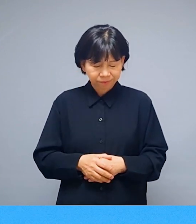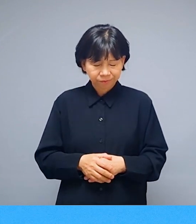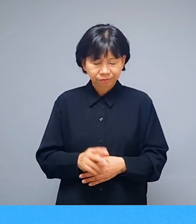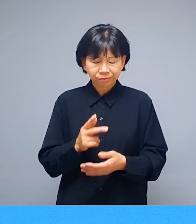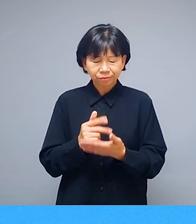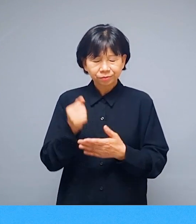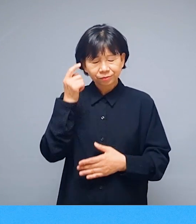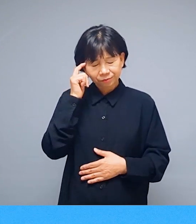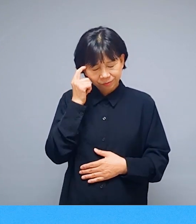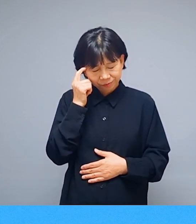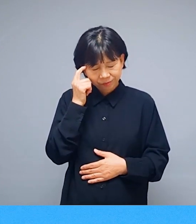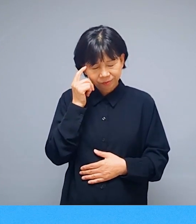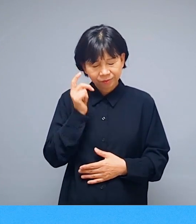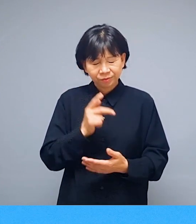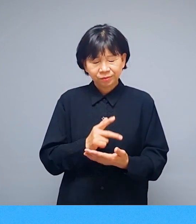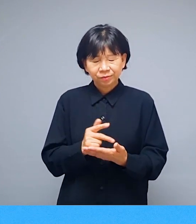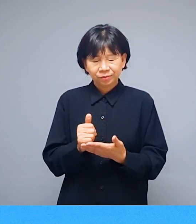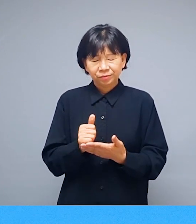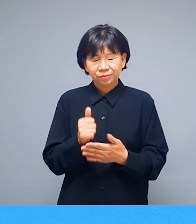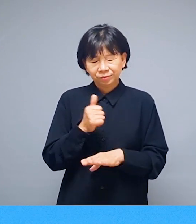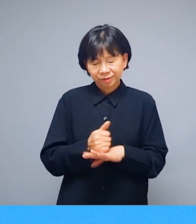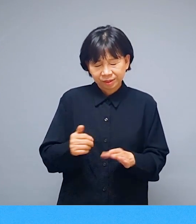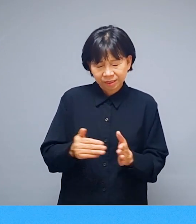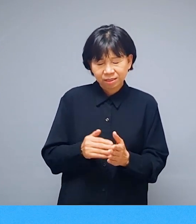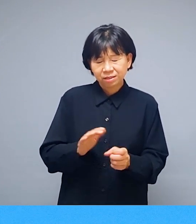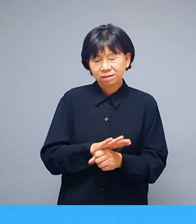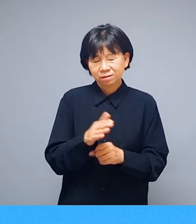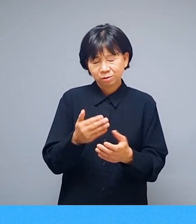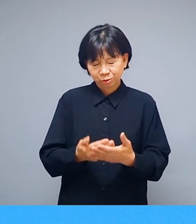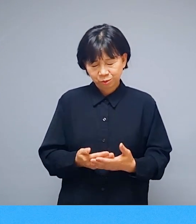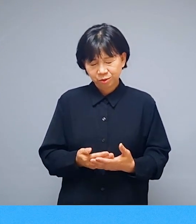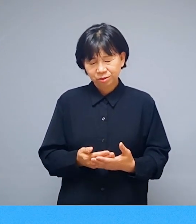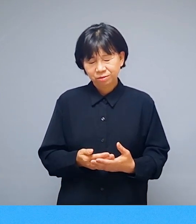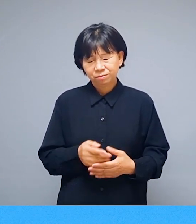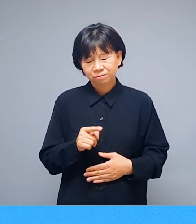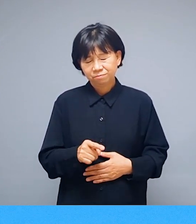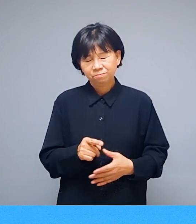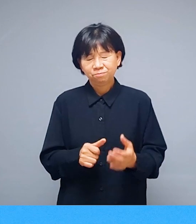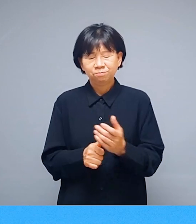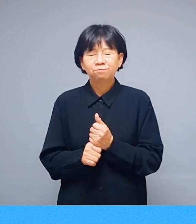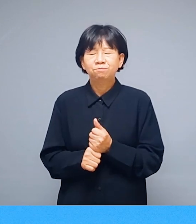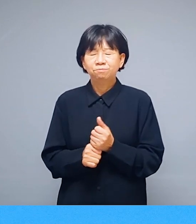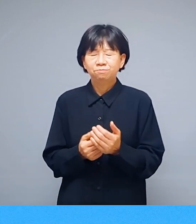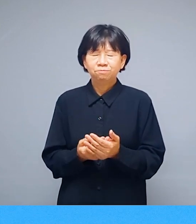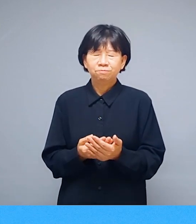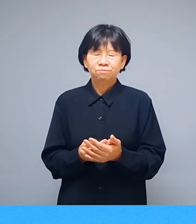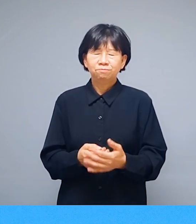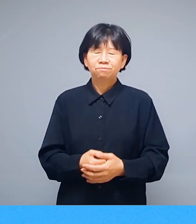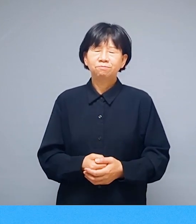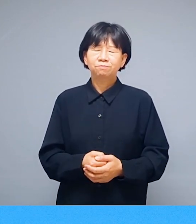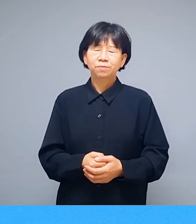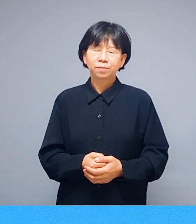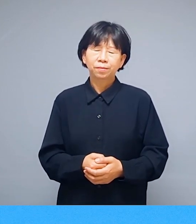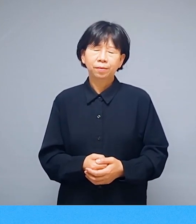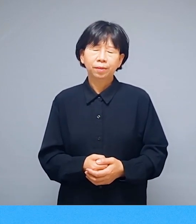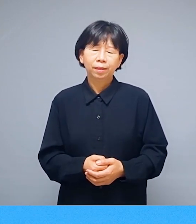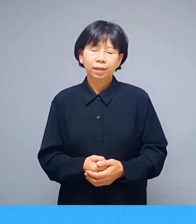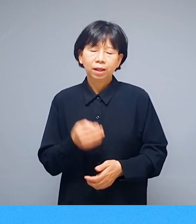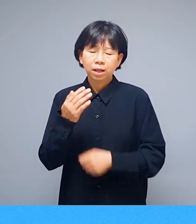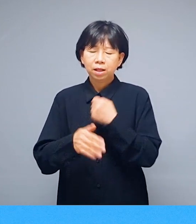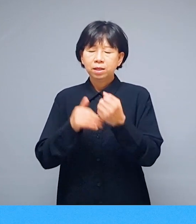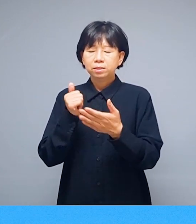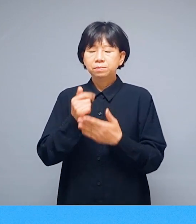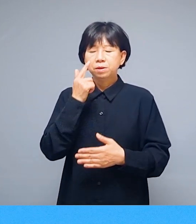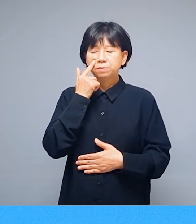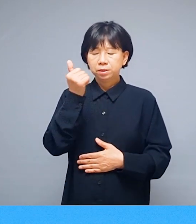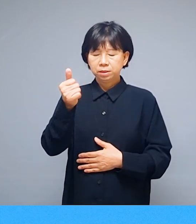주님을 떠올리며 주님께서 우리를 끝까지 사랑하신다는 말씀 부여잡게 하여 주시옵소서. 하나님